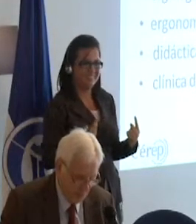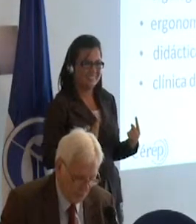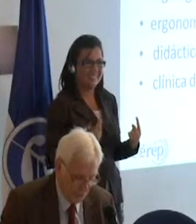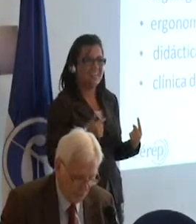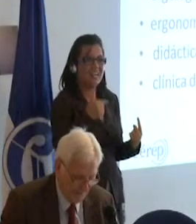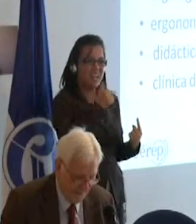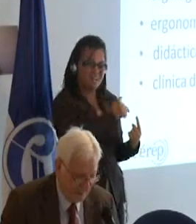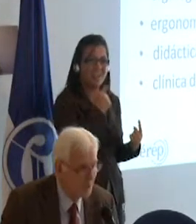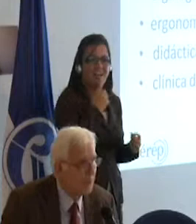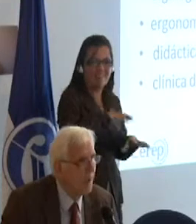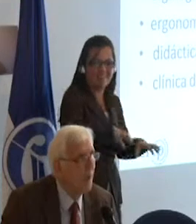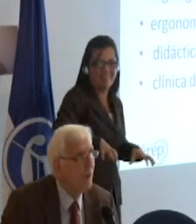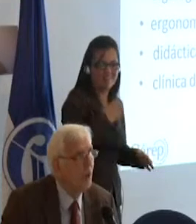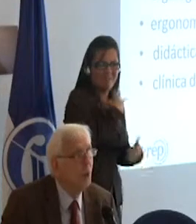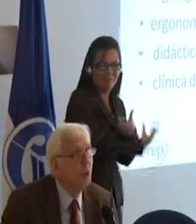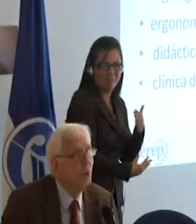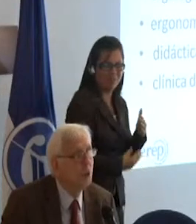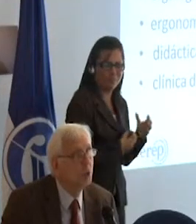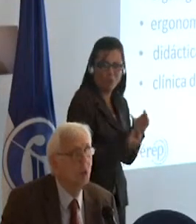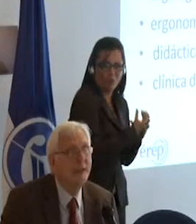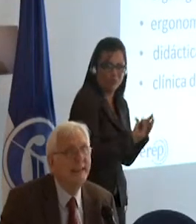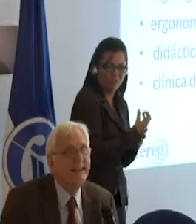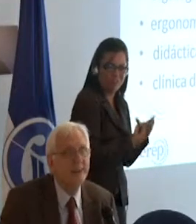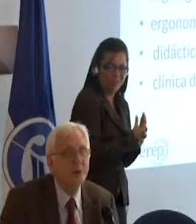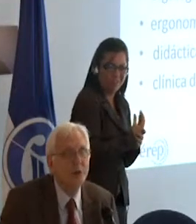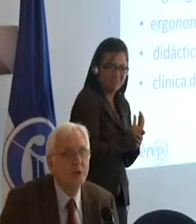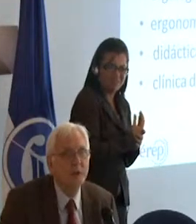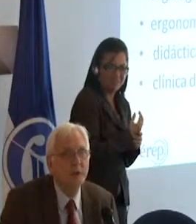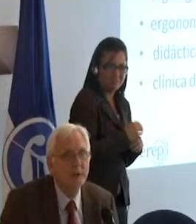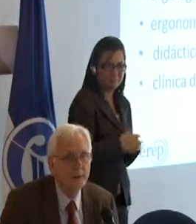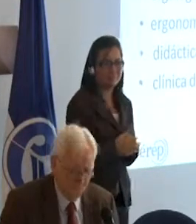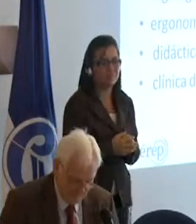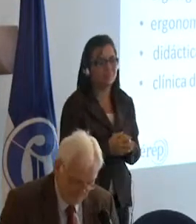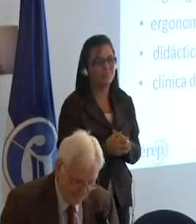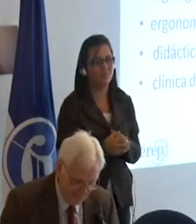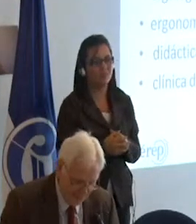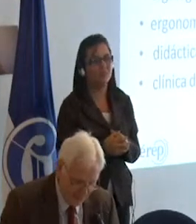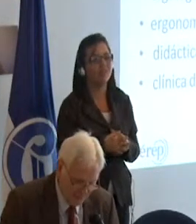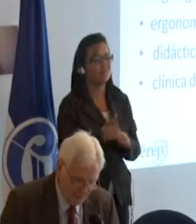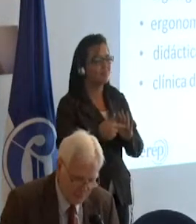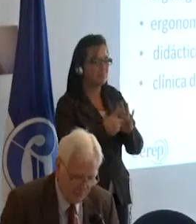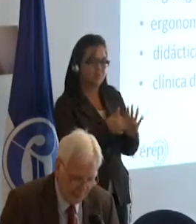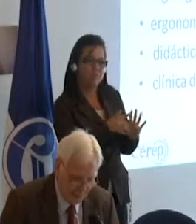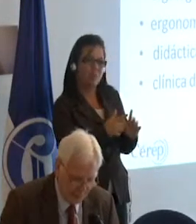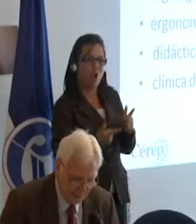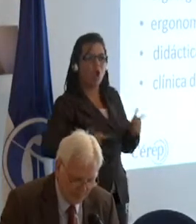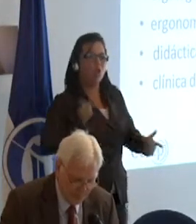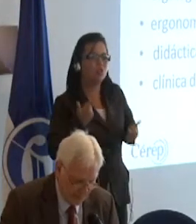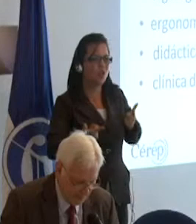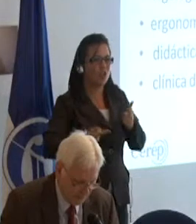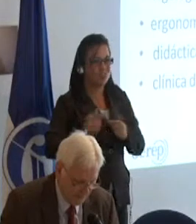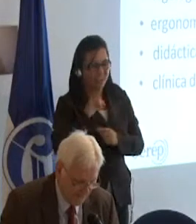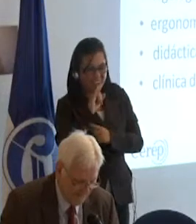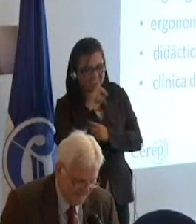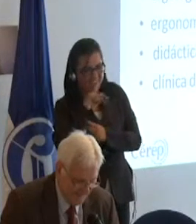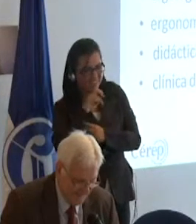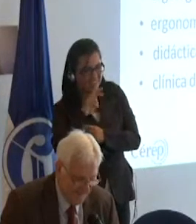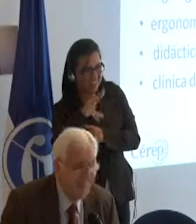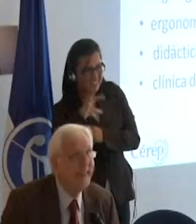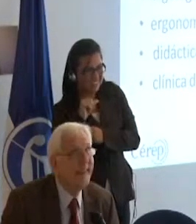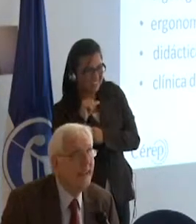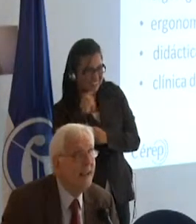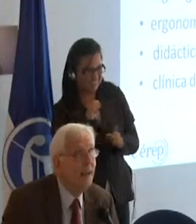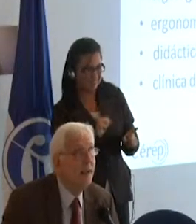y que producirá una actividad productiva. Manifiesta por su parte una lucha contra la inercia, contra la indiferencia que